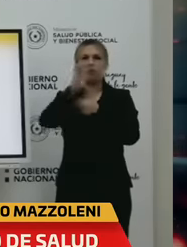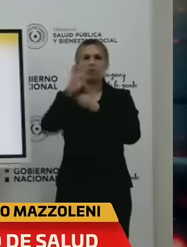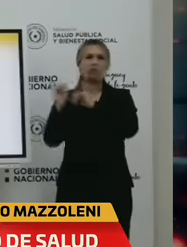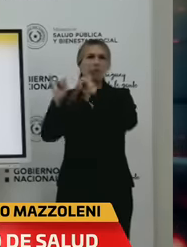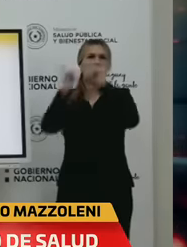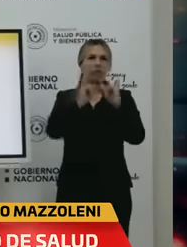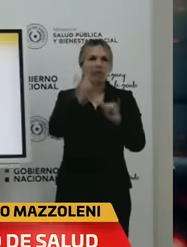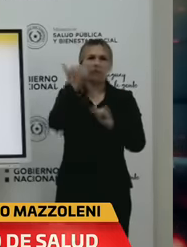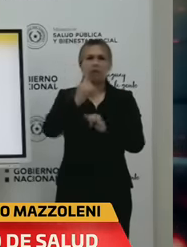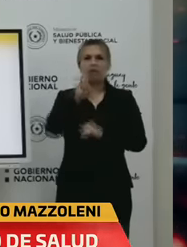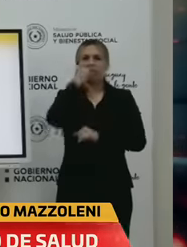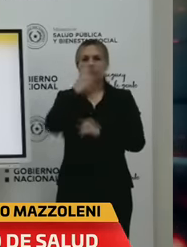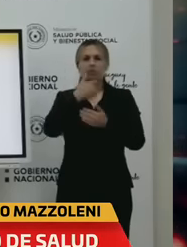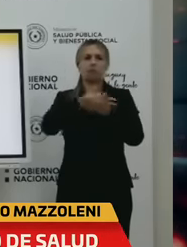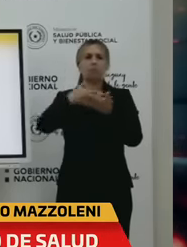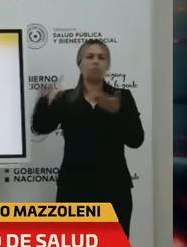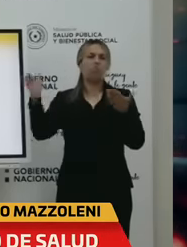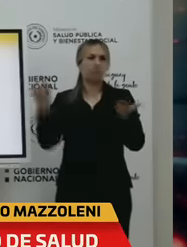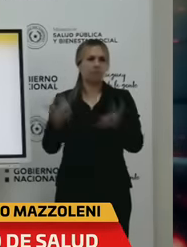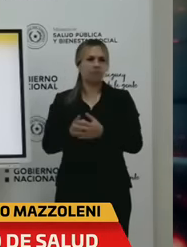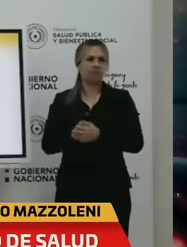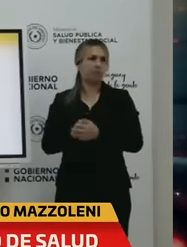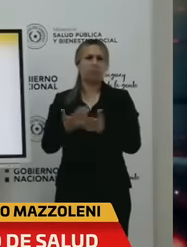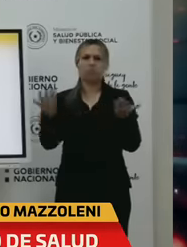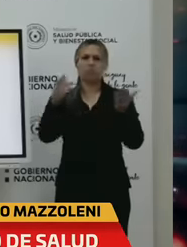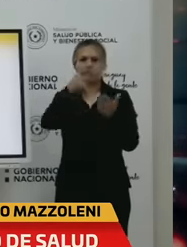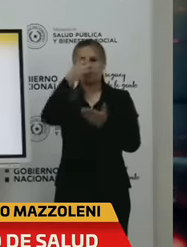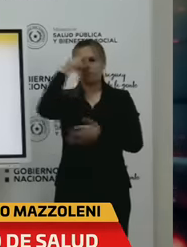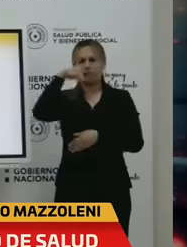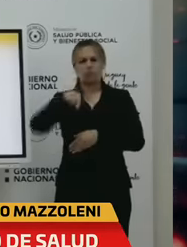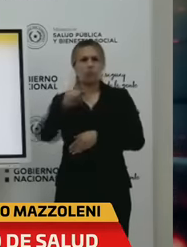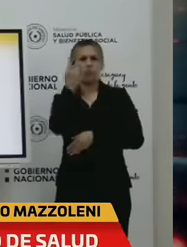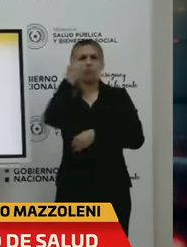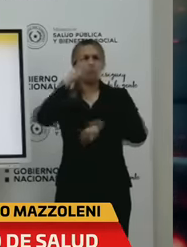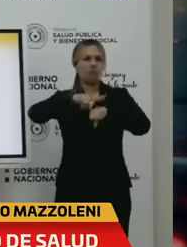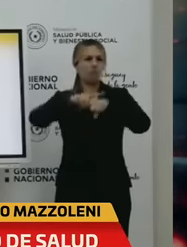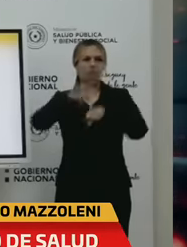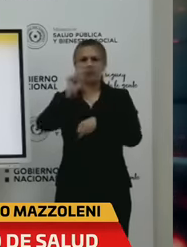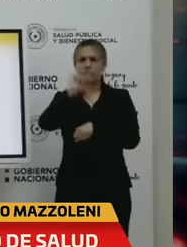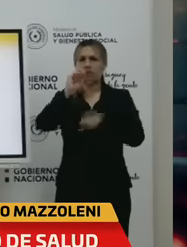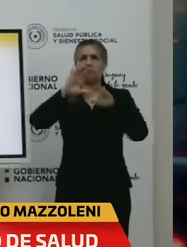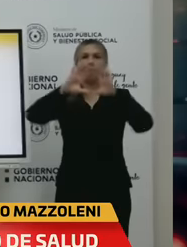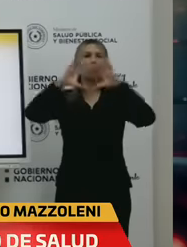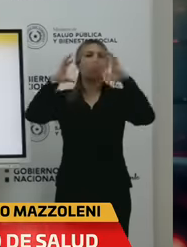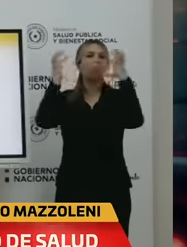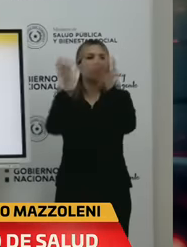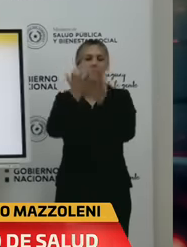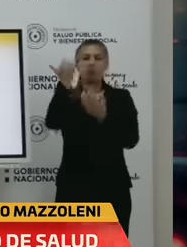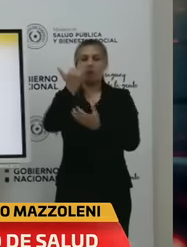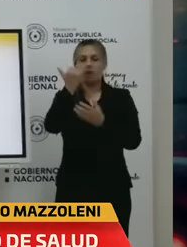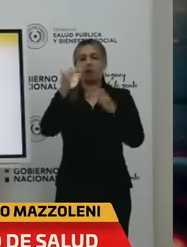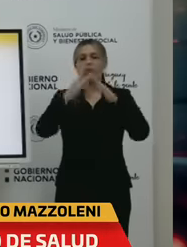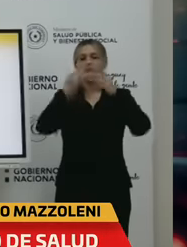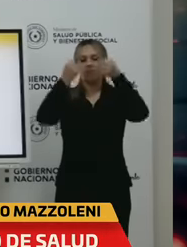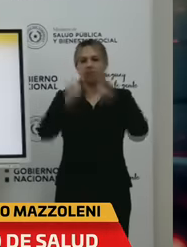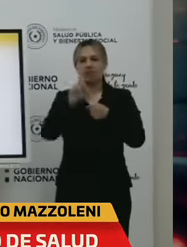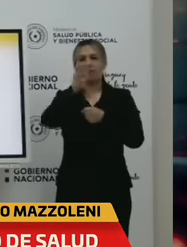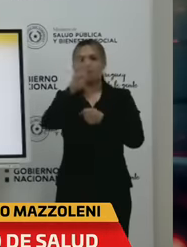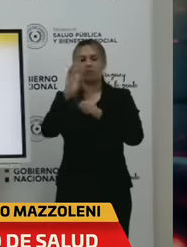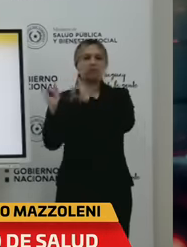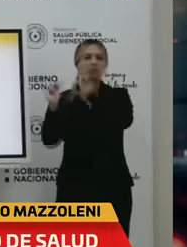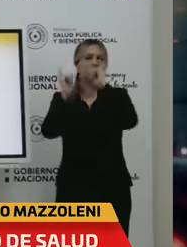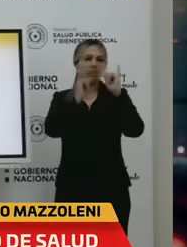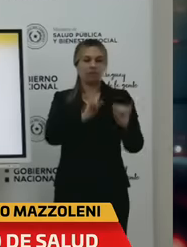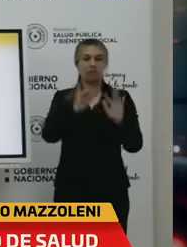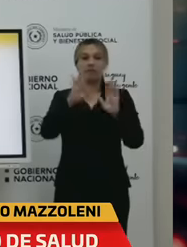test. Bueno, el aislamiento se hace en todas partes del mundo, ¿verdad? Aún en aquellos que hacen la mayor cantidad de test. En este momento creo